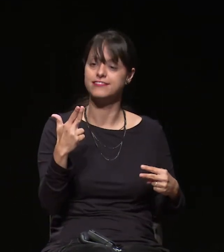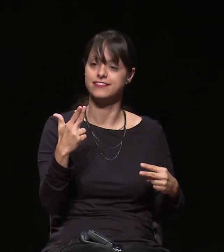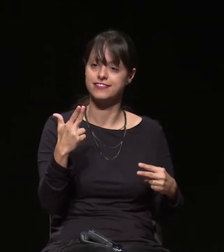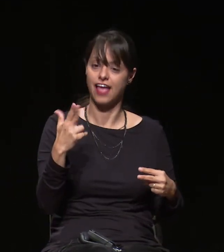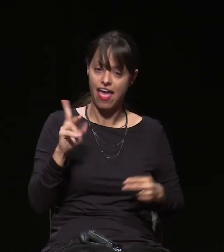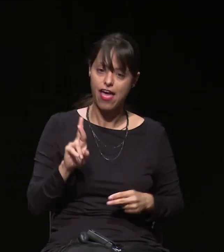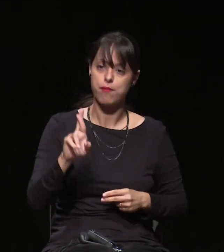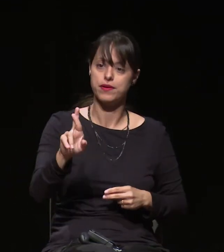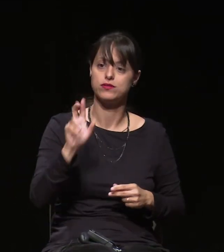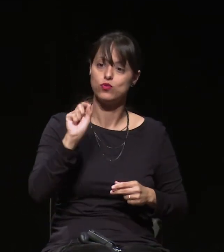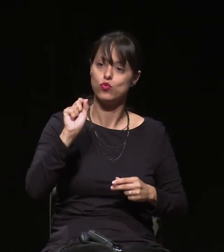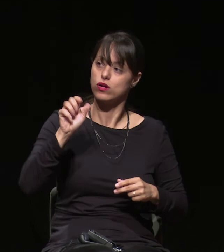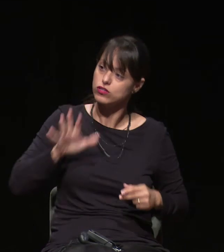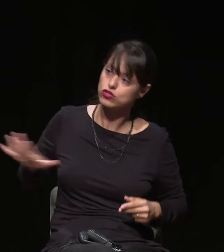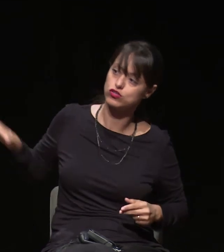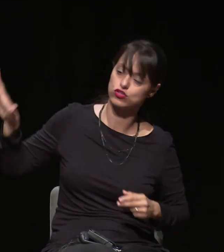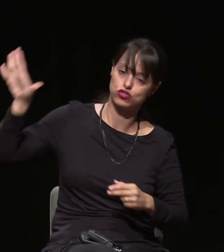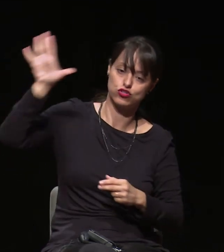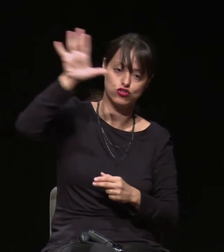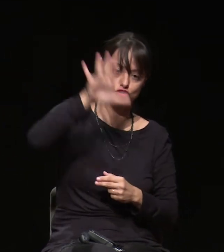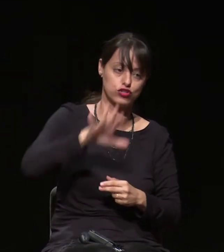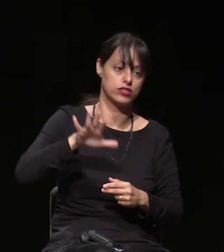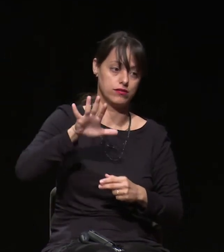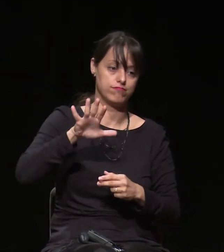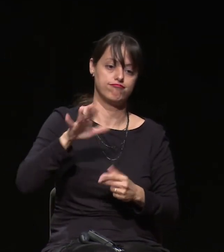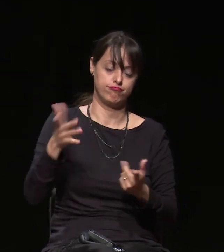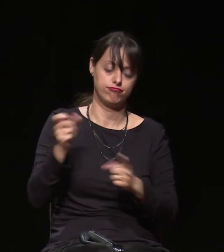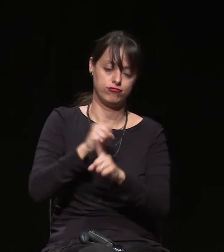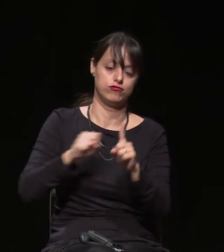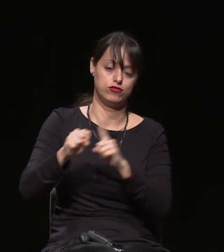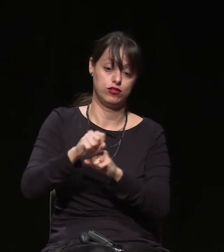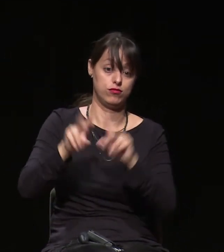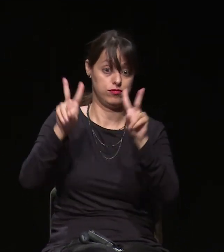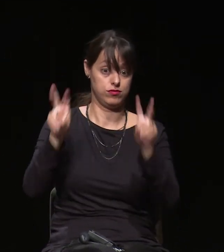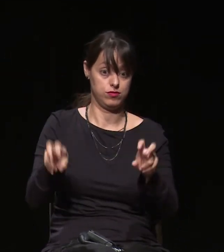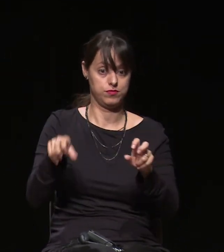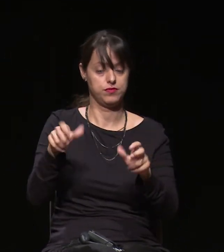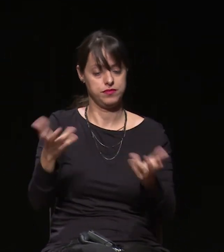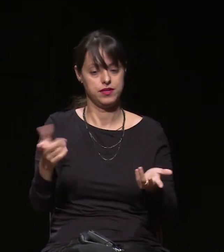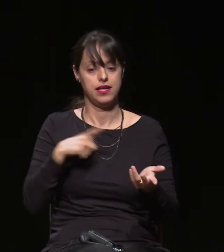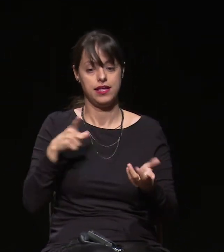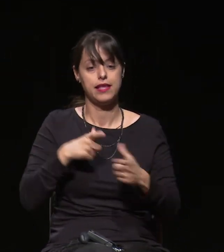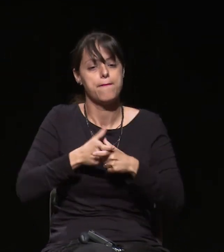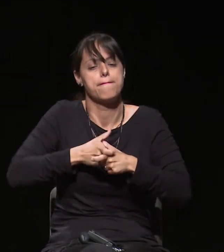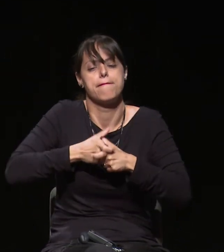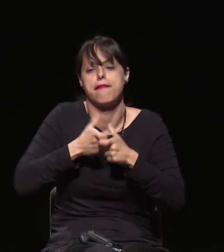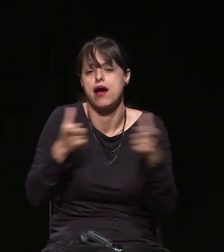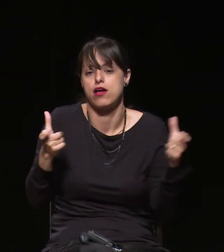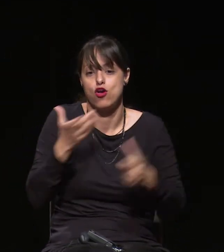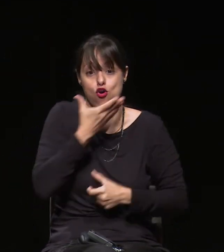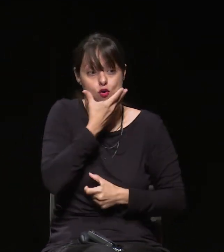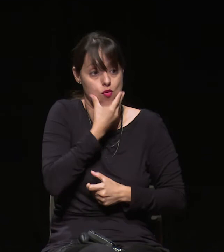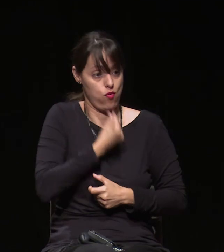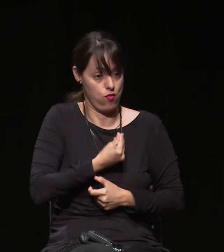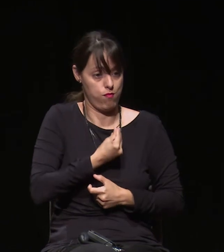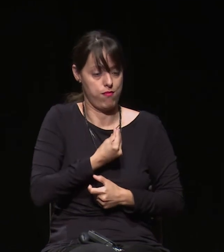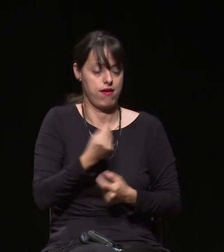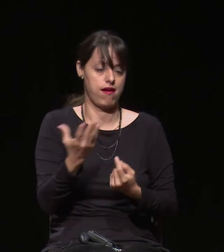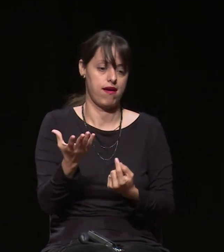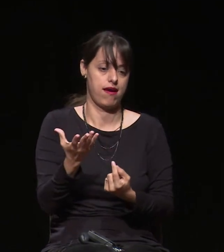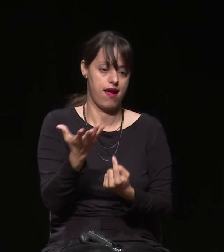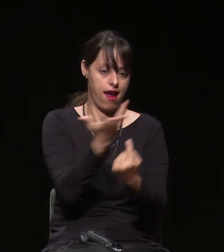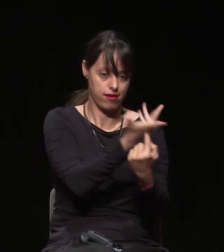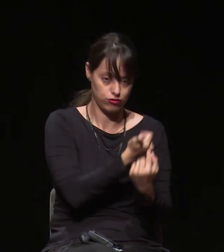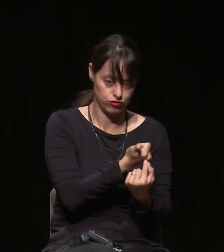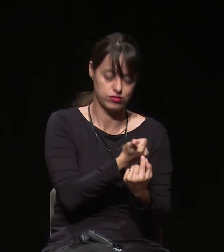sentido de refletir e produzir essa situação, com o claro predomínio de homens artistas em nosso acervo, e mesmo